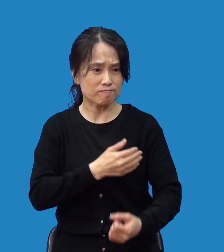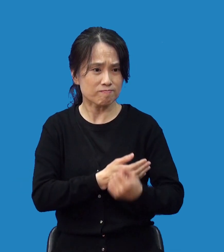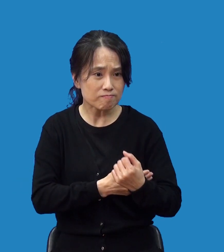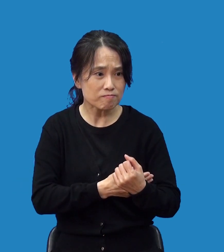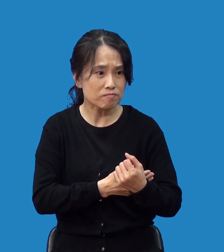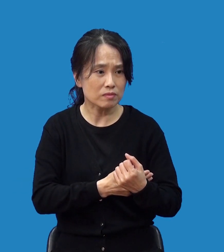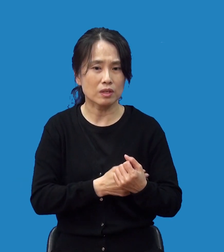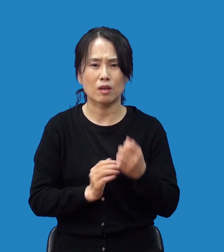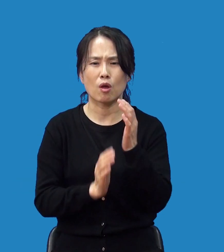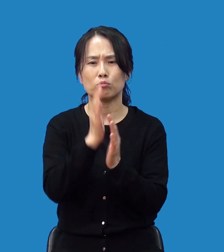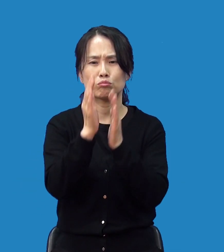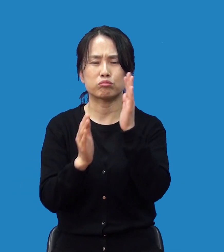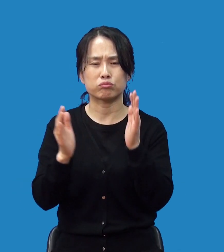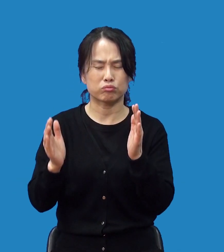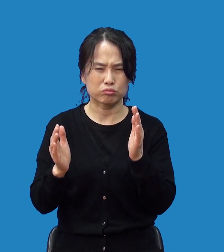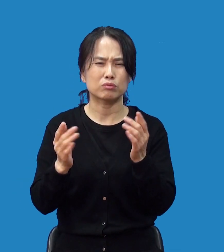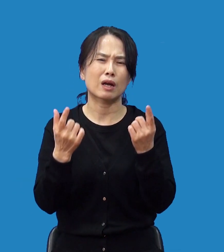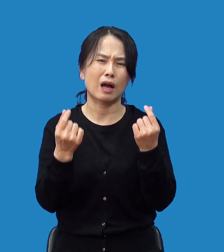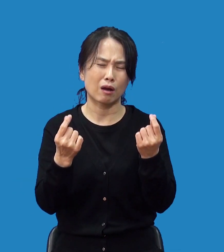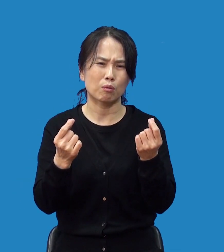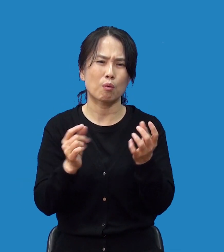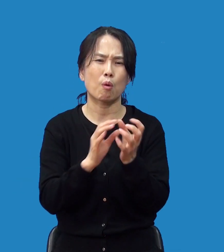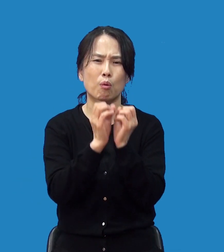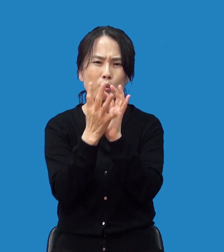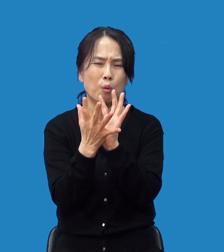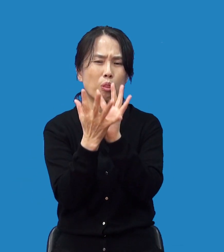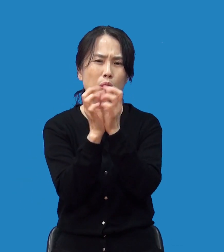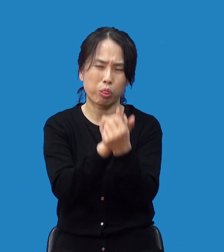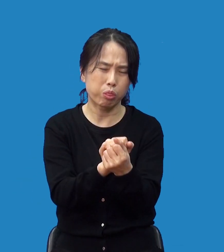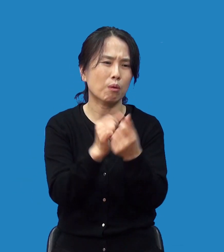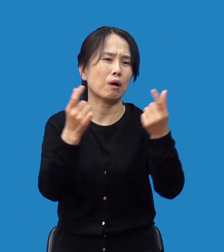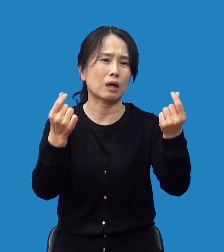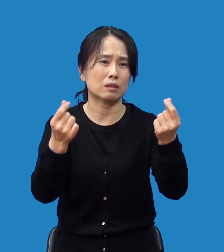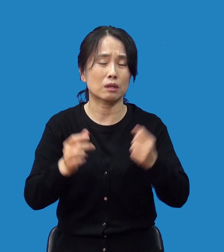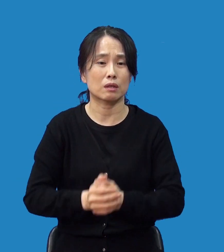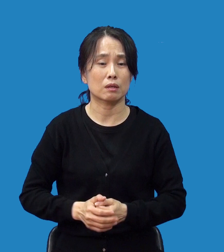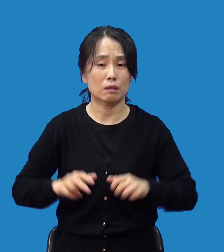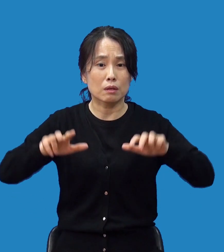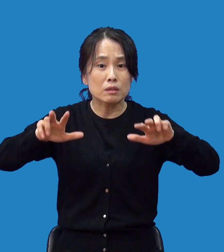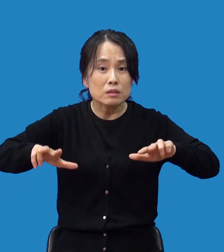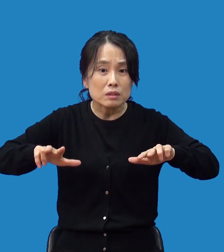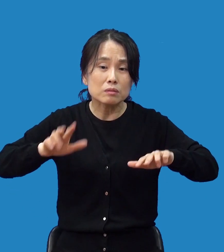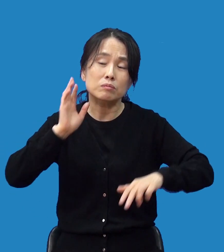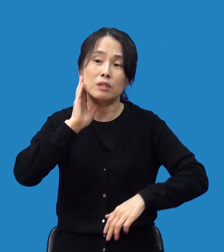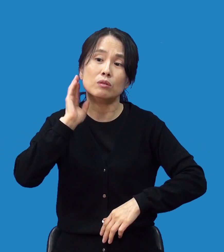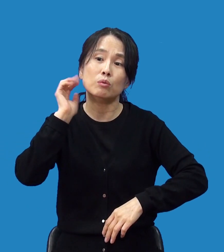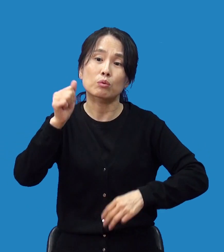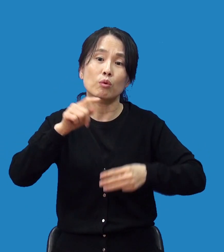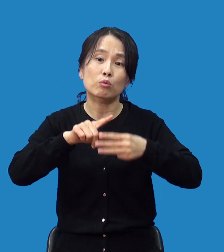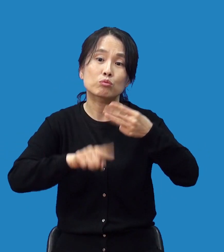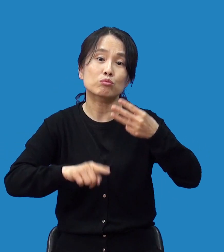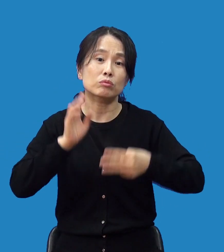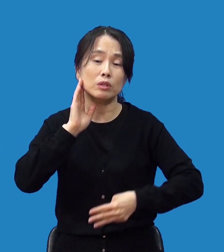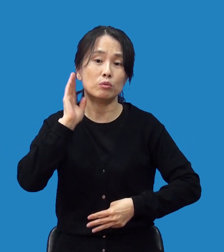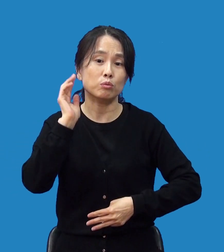같습니다. 우리나라 현 윤석열 대통령의 권력은 몇 년